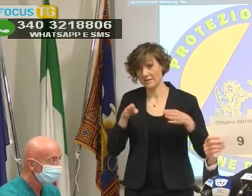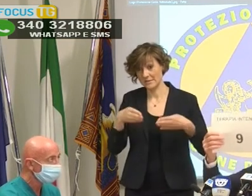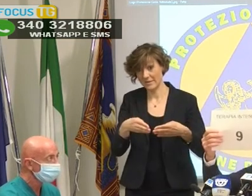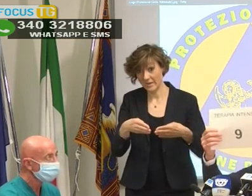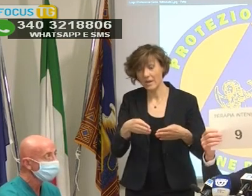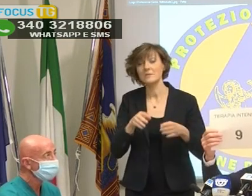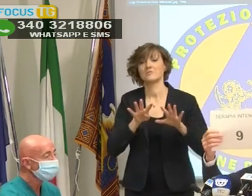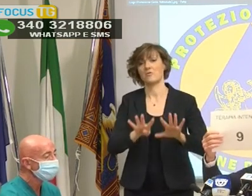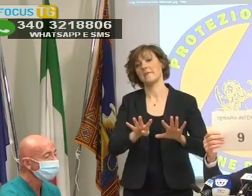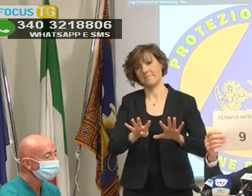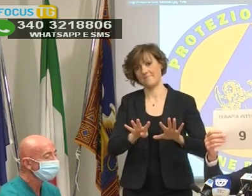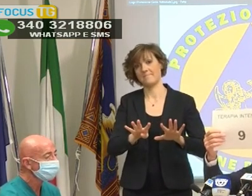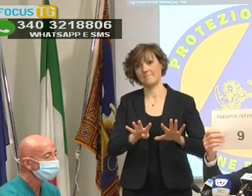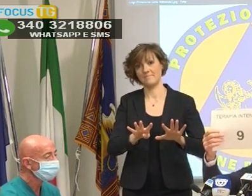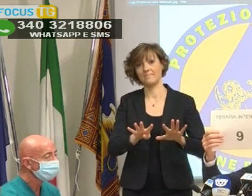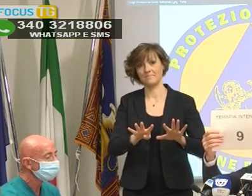sono 9.